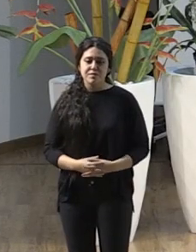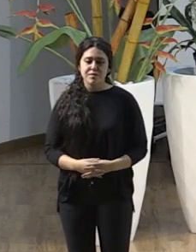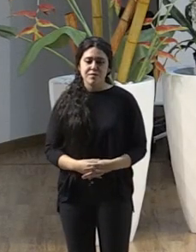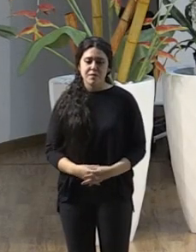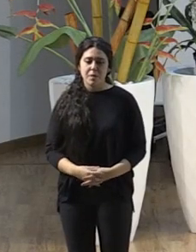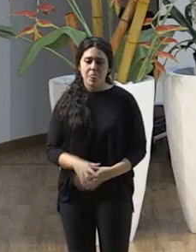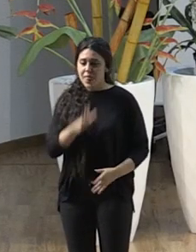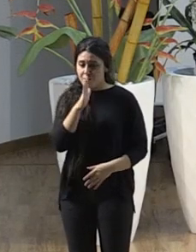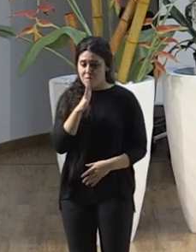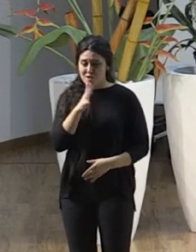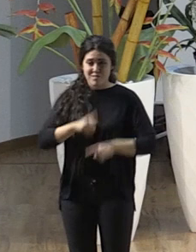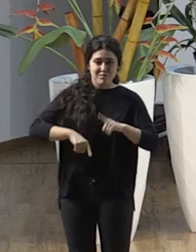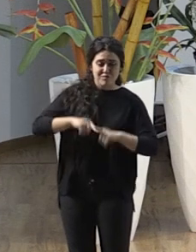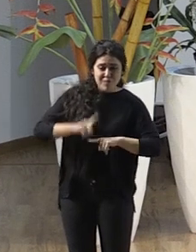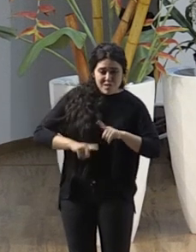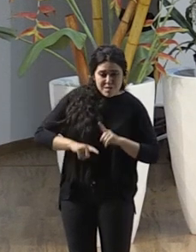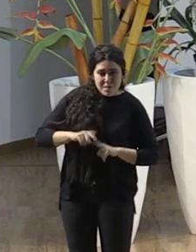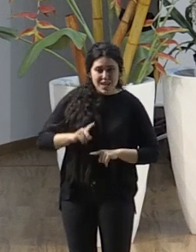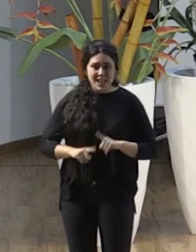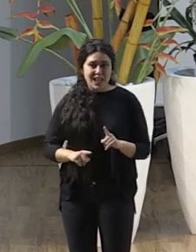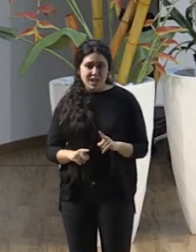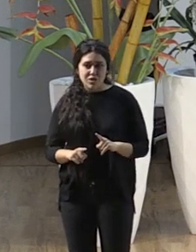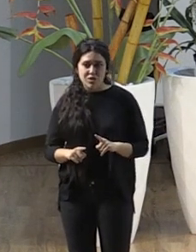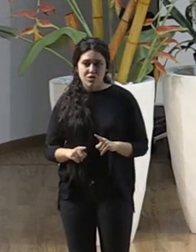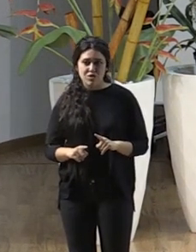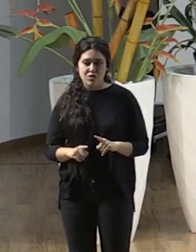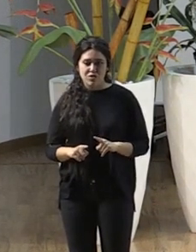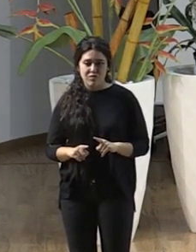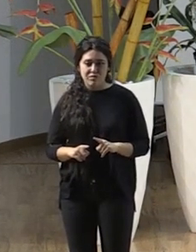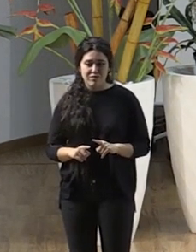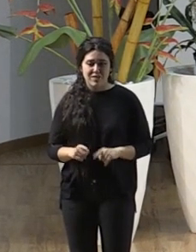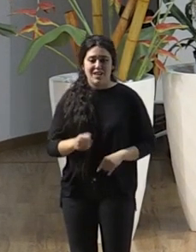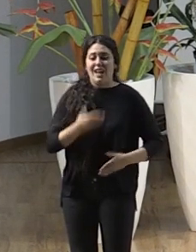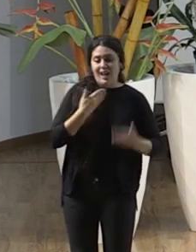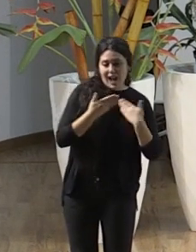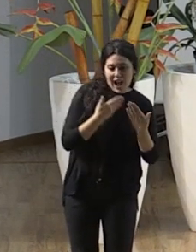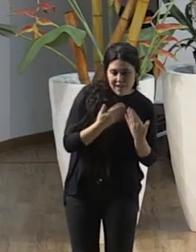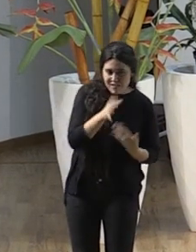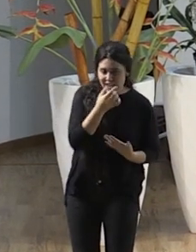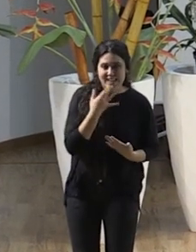Porque dependiendo de quién hable y desde dónde hable,